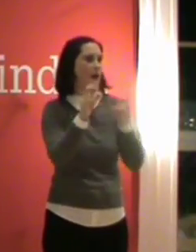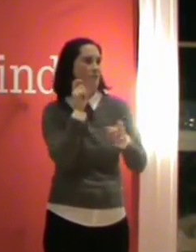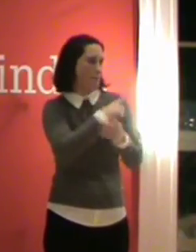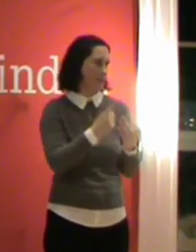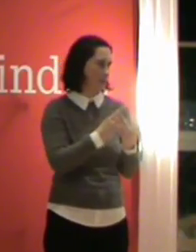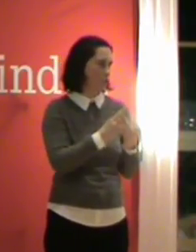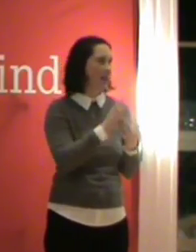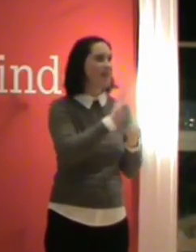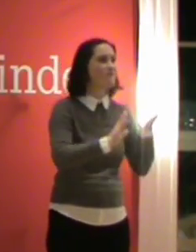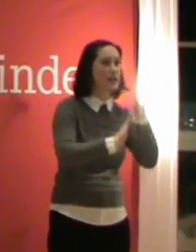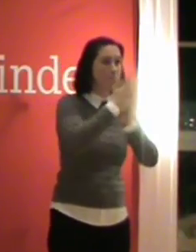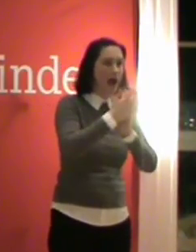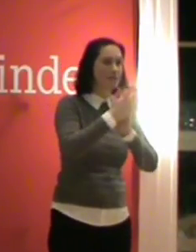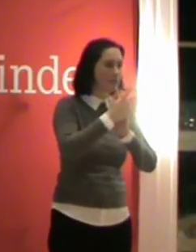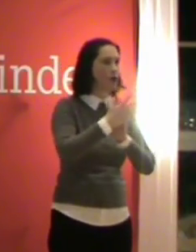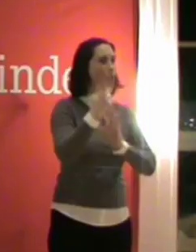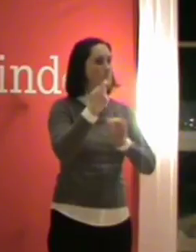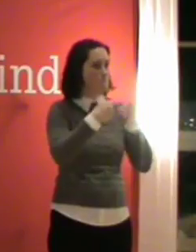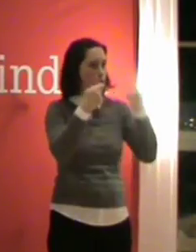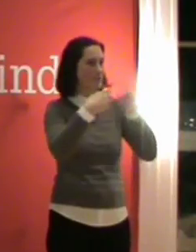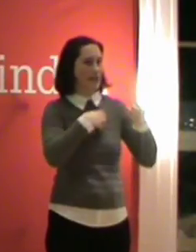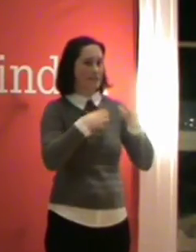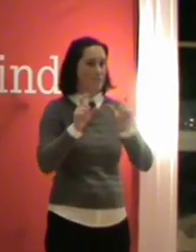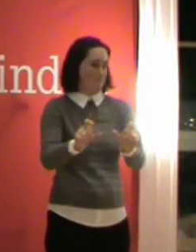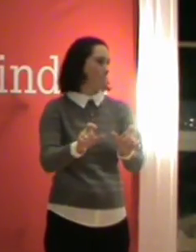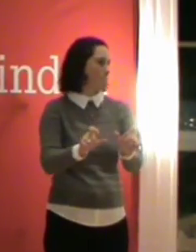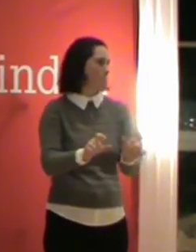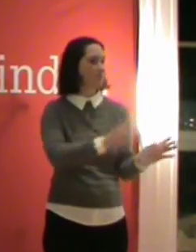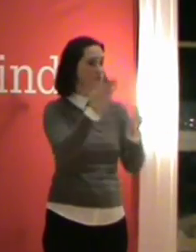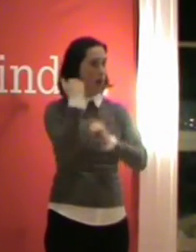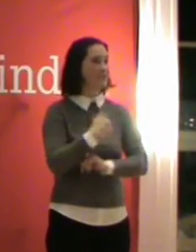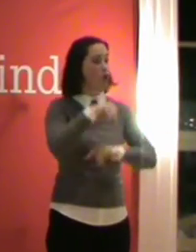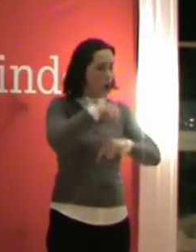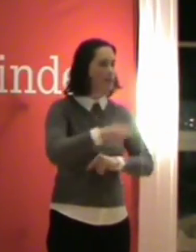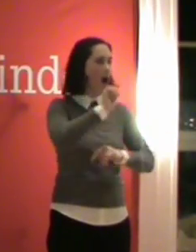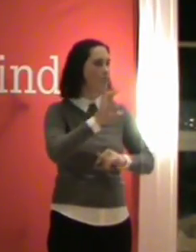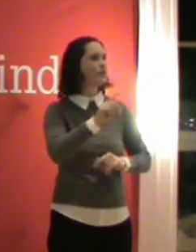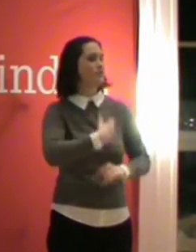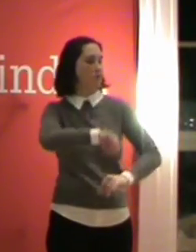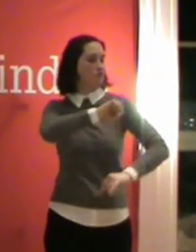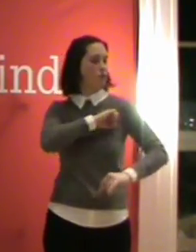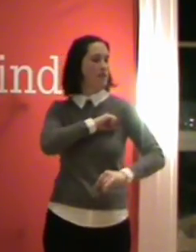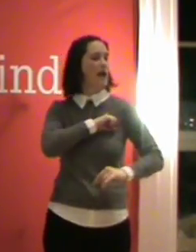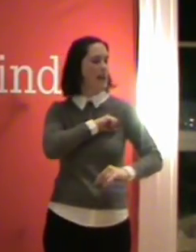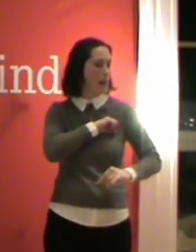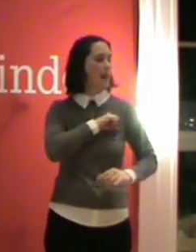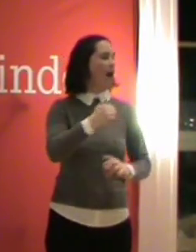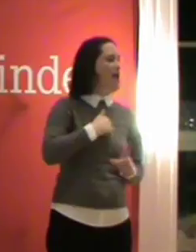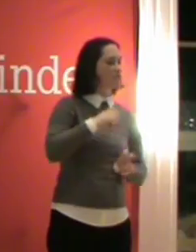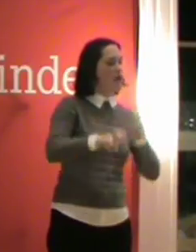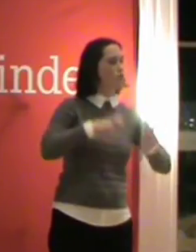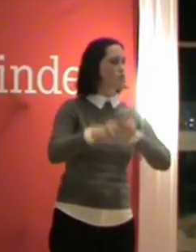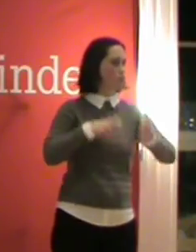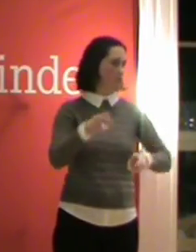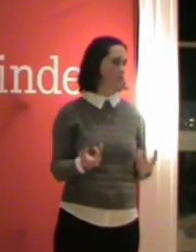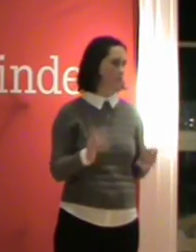Willy Brandt zum Bundeskanzler verhindert. Und heute ist es die AfD, die davon profitiert, dass es diese Ängste in unserer Gesellschaft gibt.